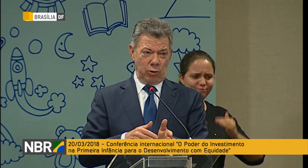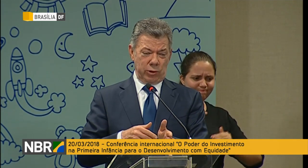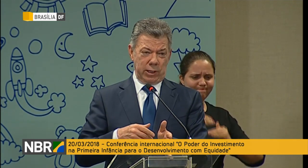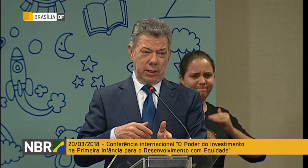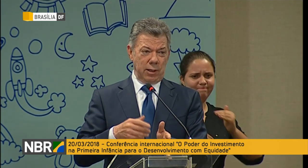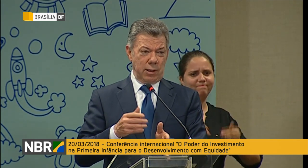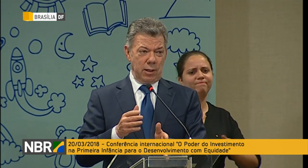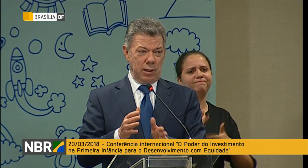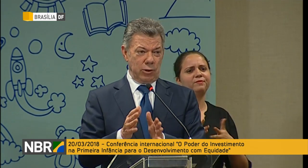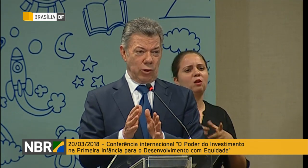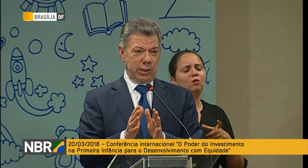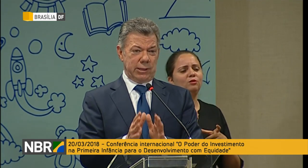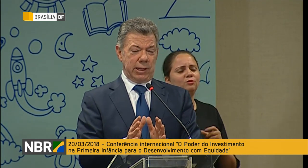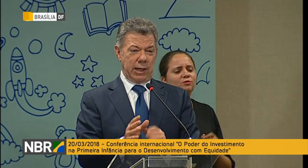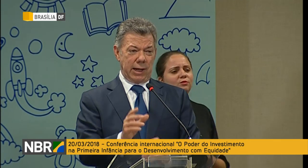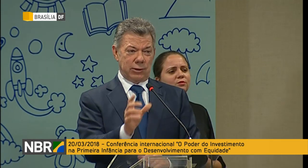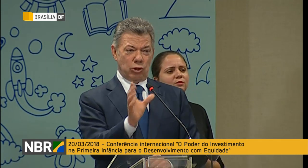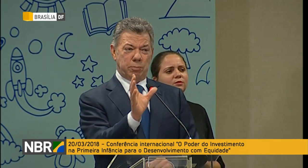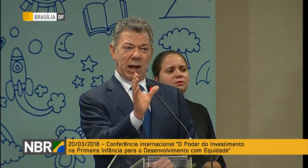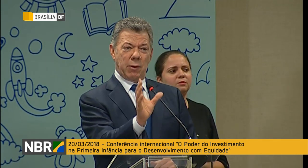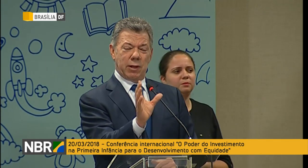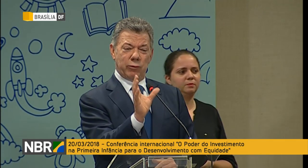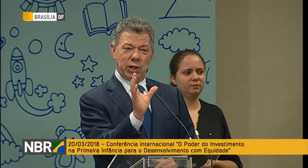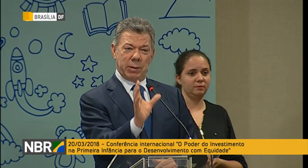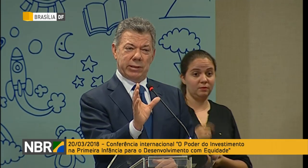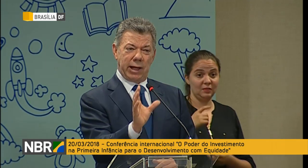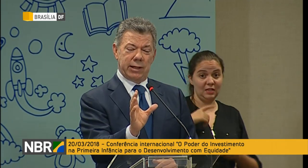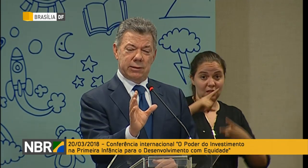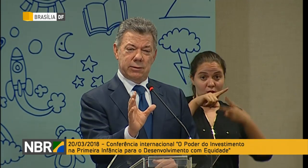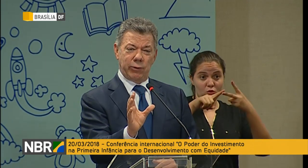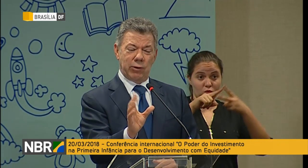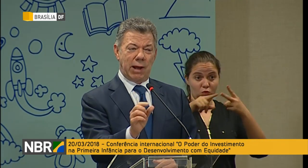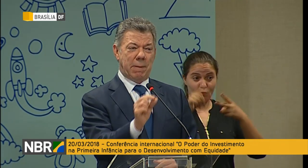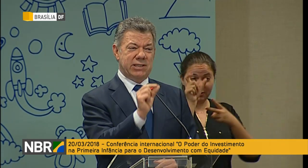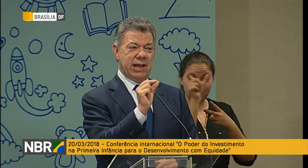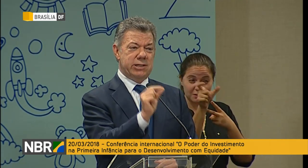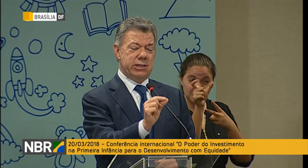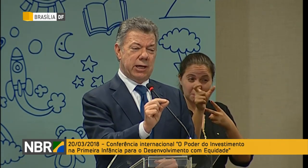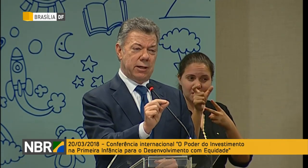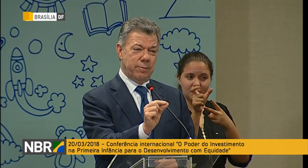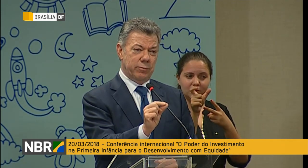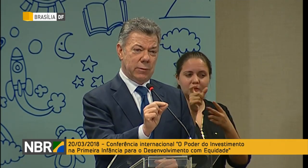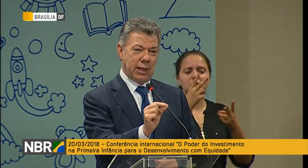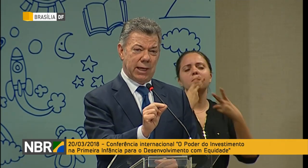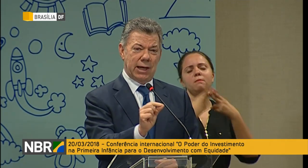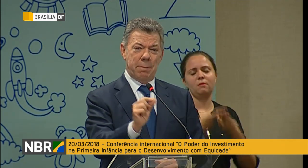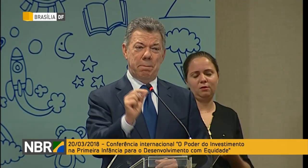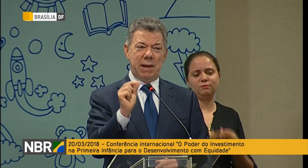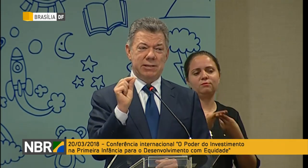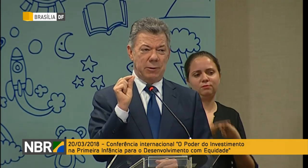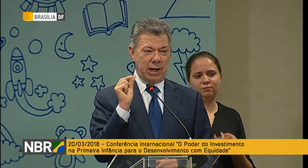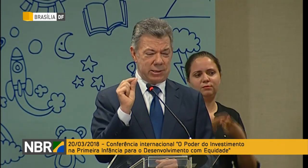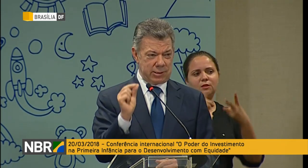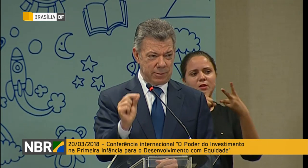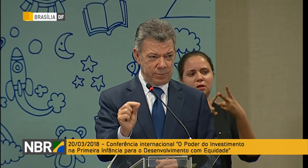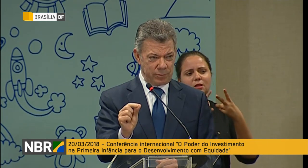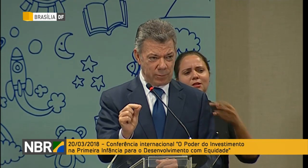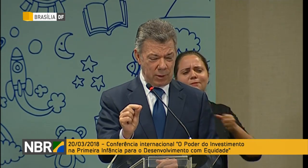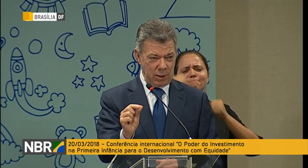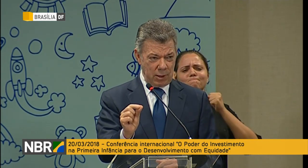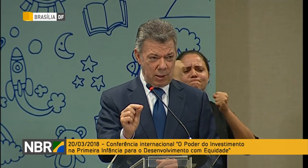processo onde eu até diria que duas palavras fundamentais foram a paciência e